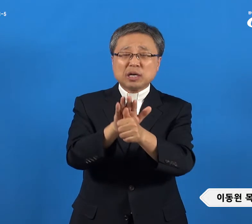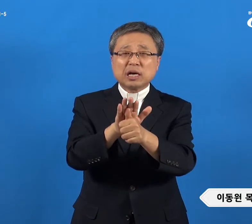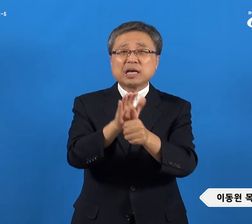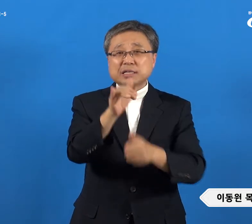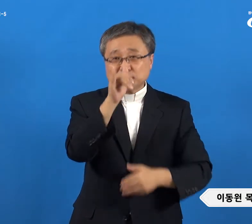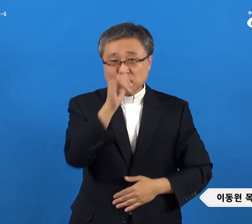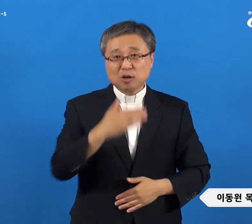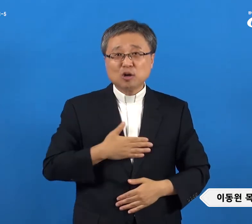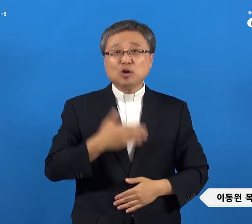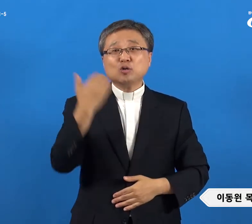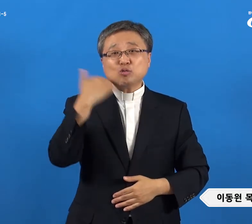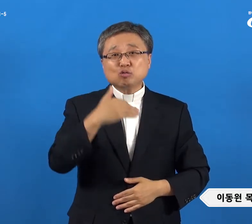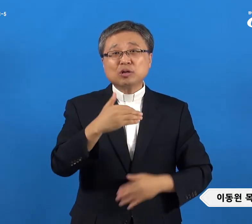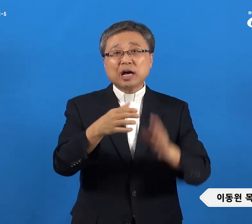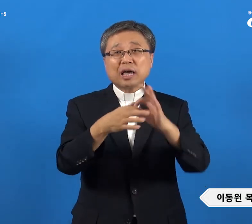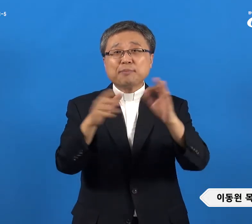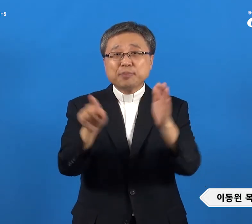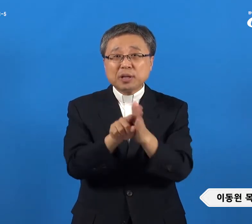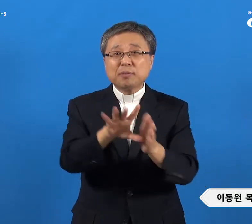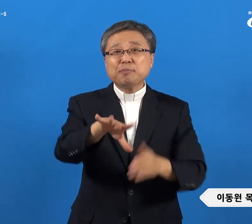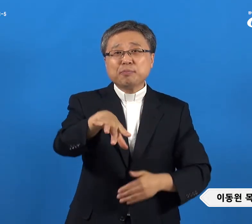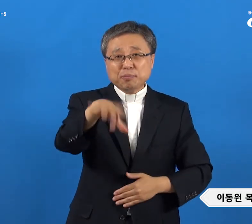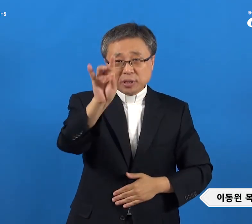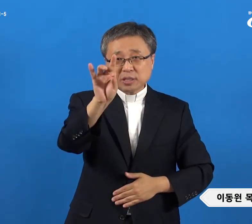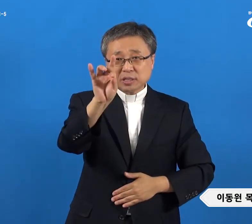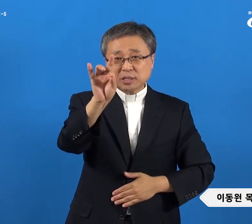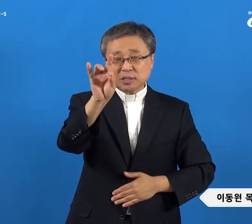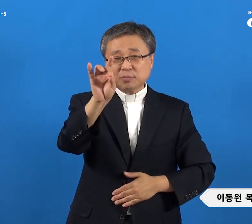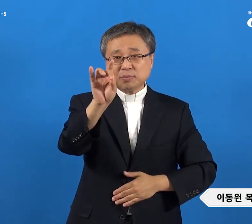누군가의 믿음이 먼저 선지하고 있었다는 사실입니다.